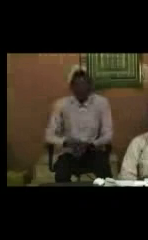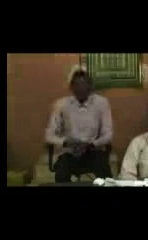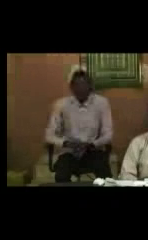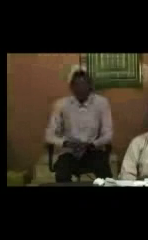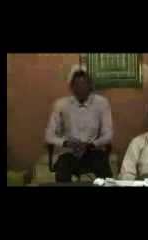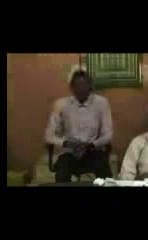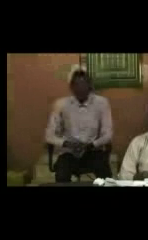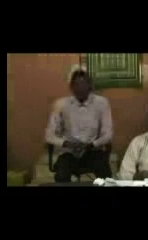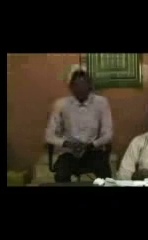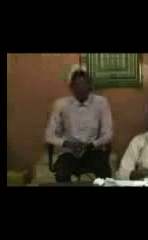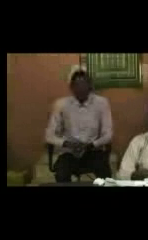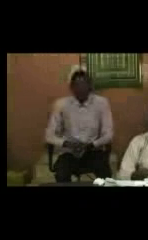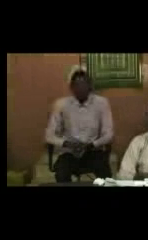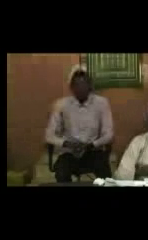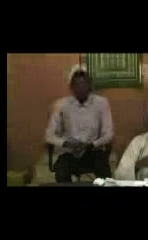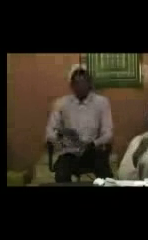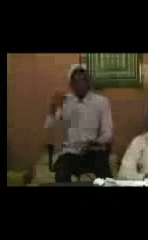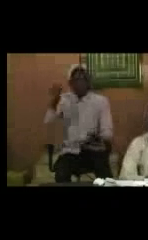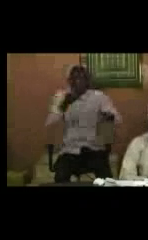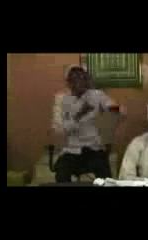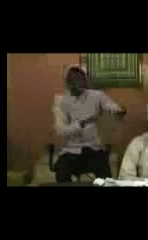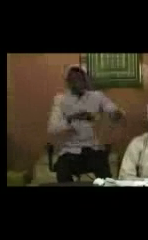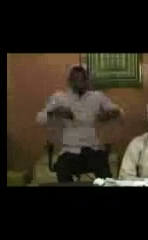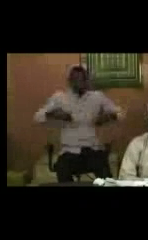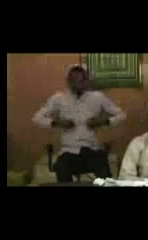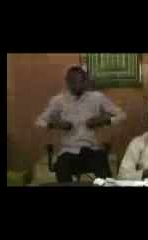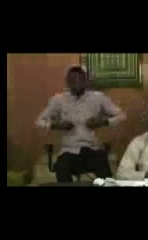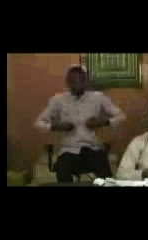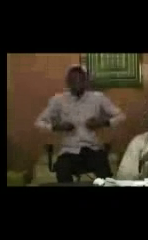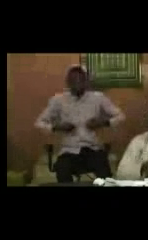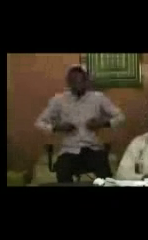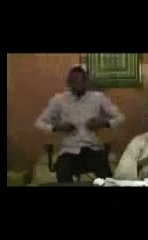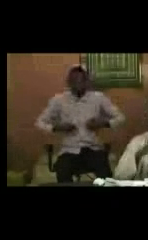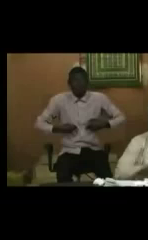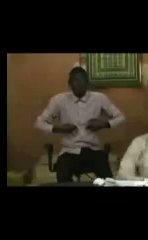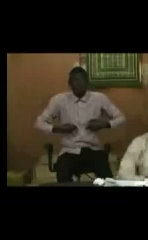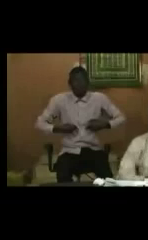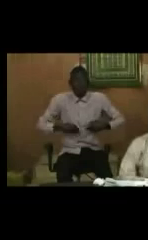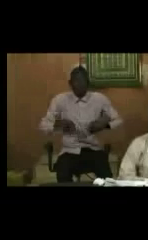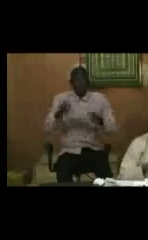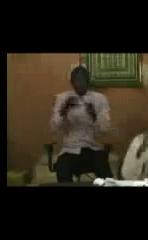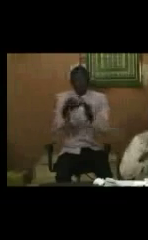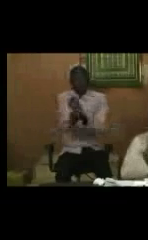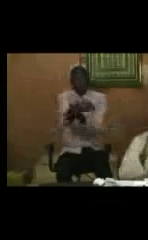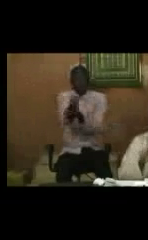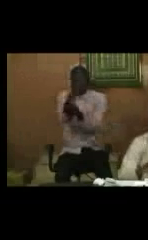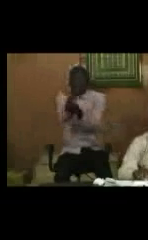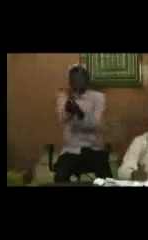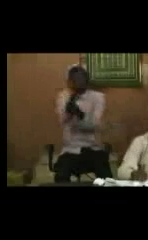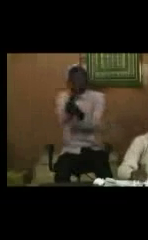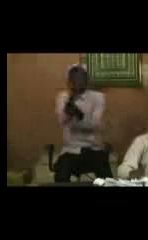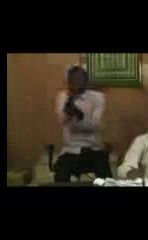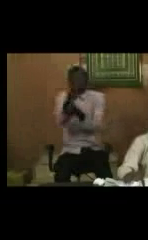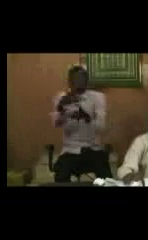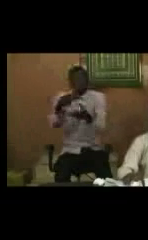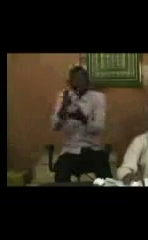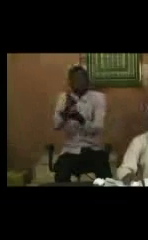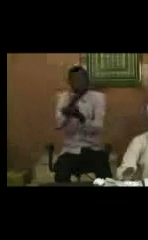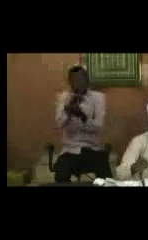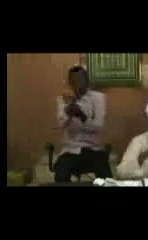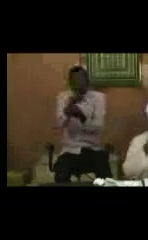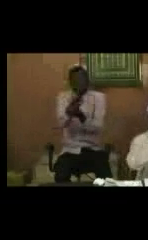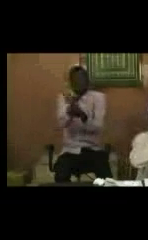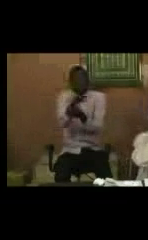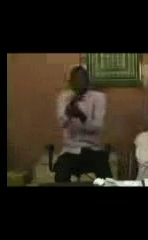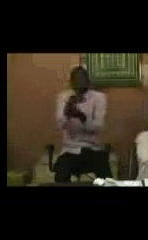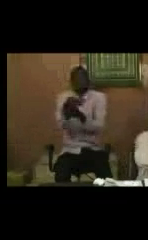pe okun bete tata okun bete eja eto ni sunna lo